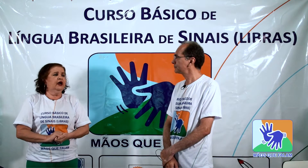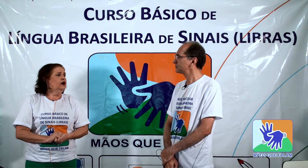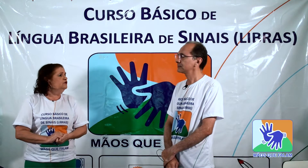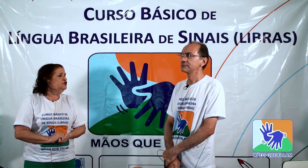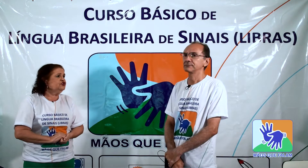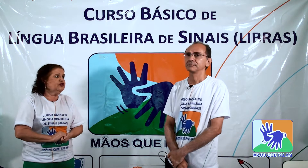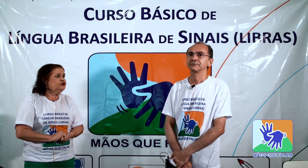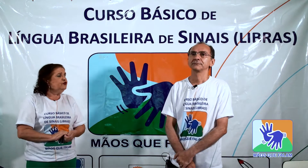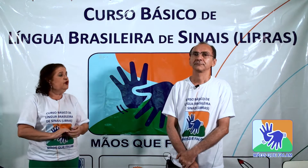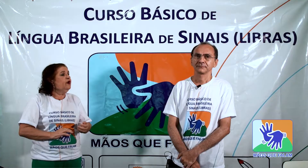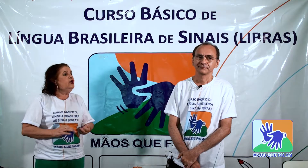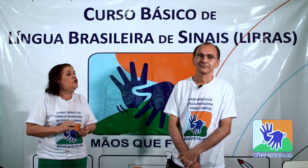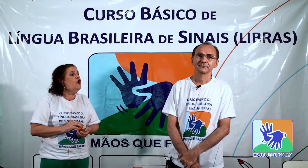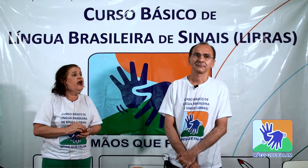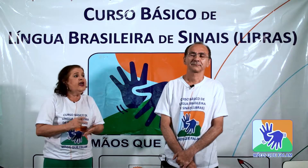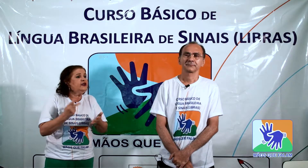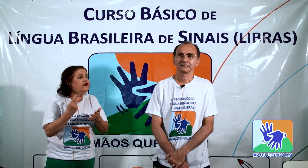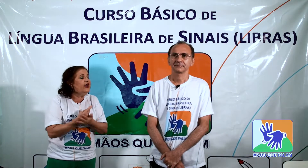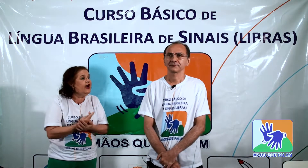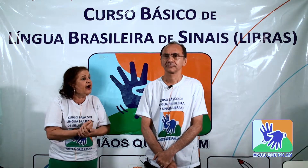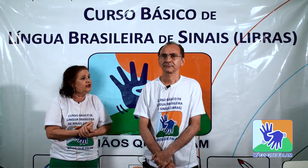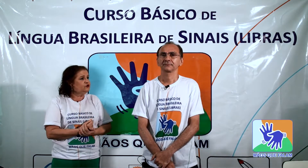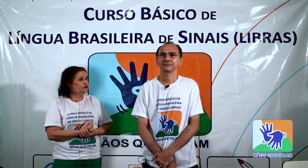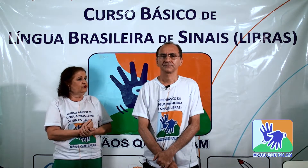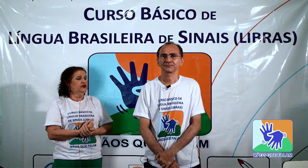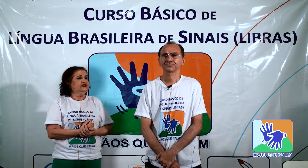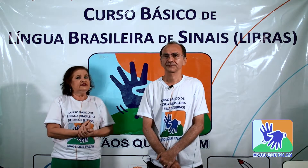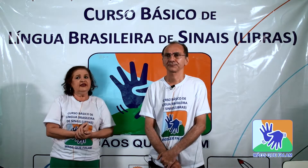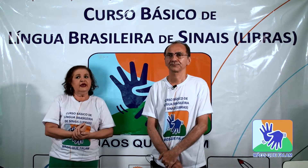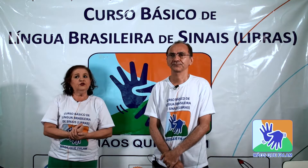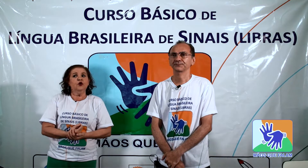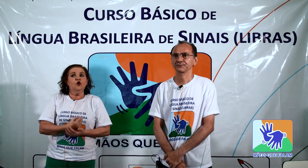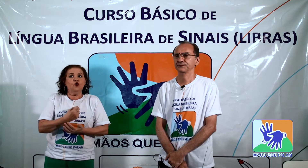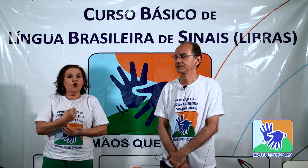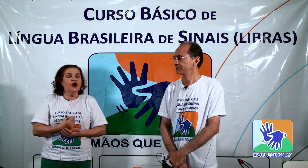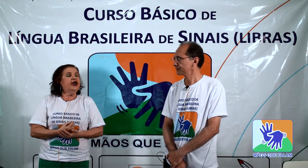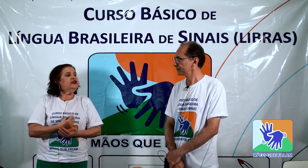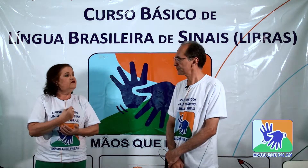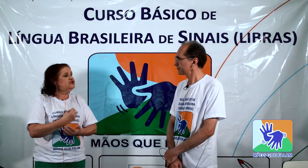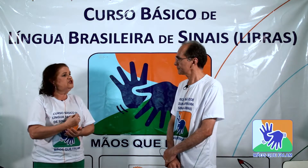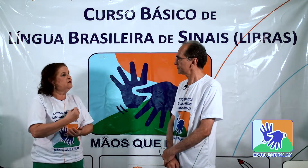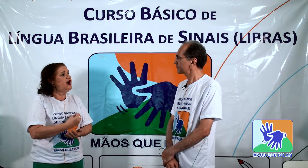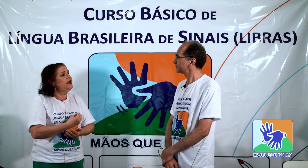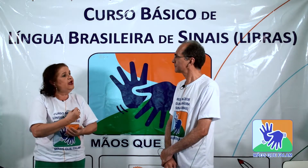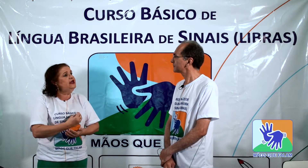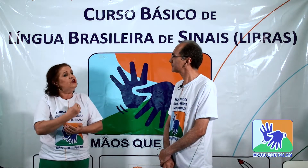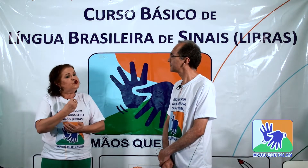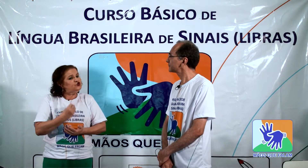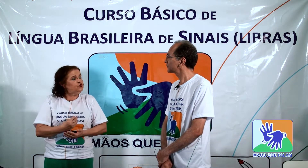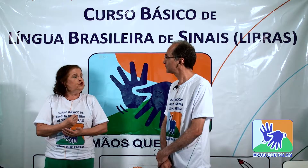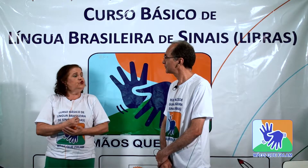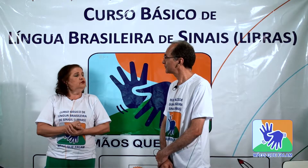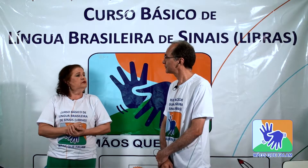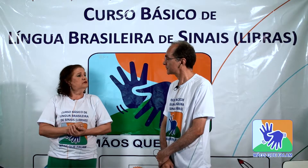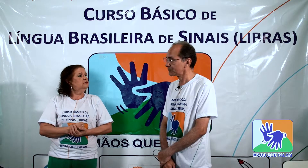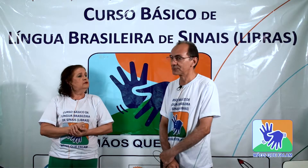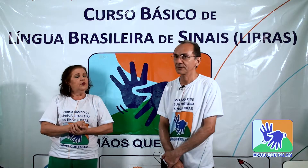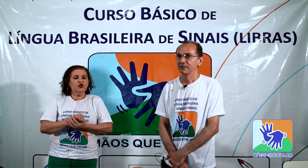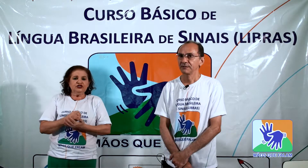Não, de jeito nenhum, é incorreto, é errado, certo? O correto é você chamar ele surdo. Pode chamar